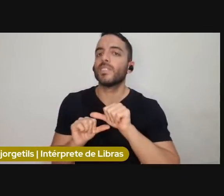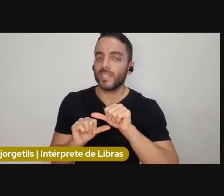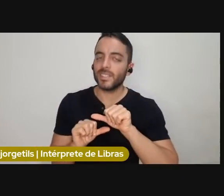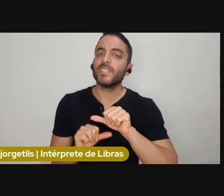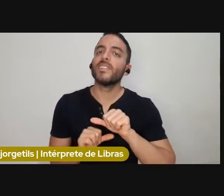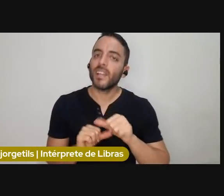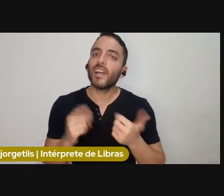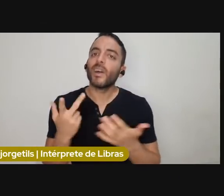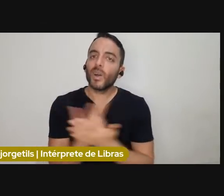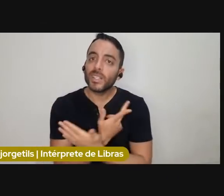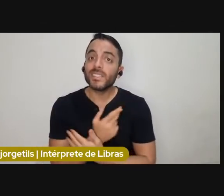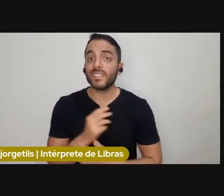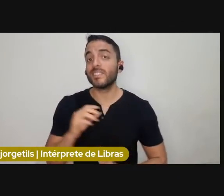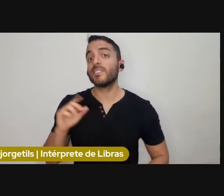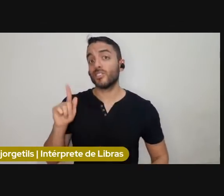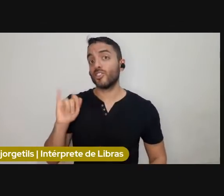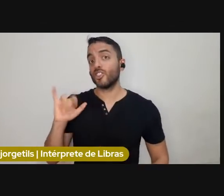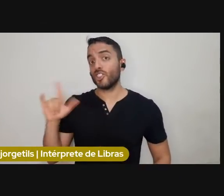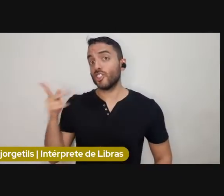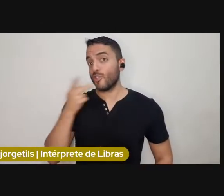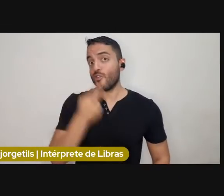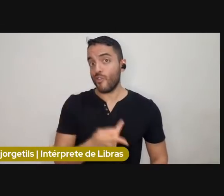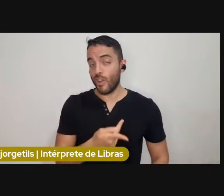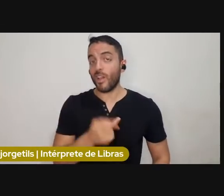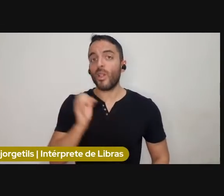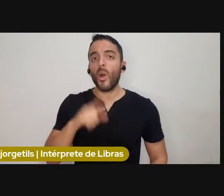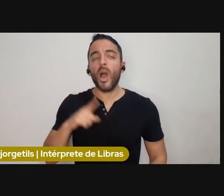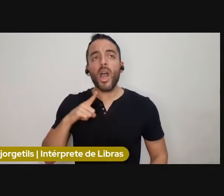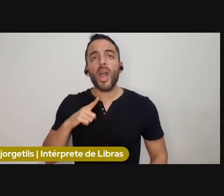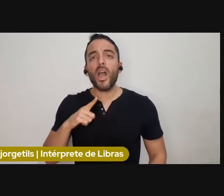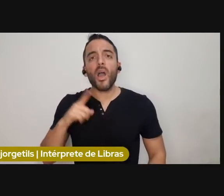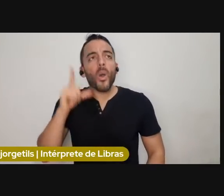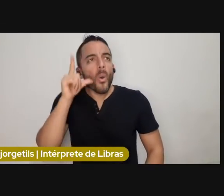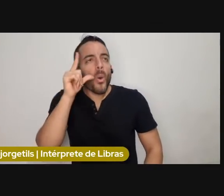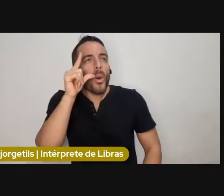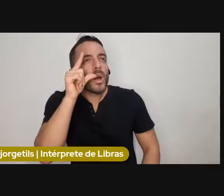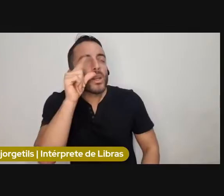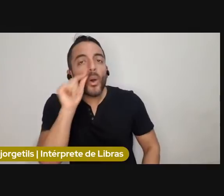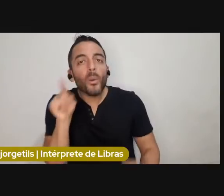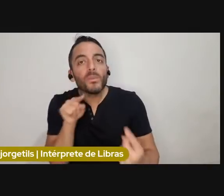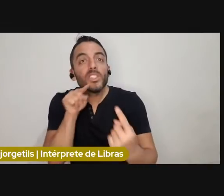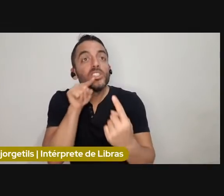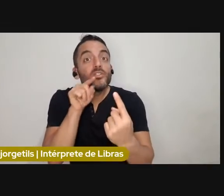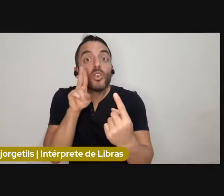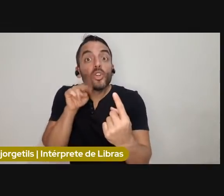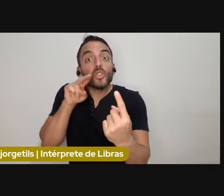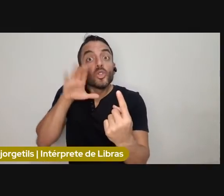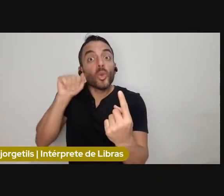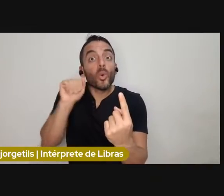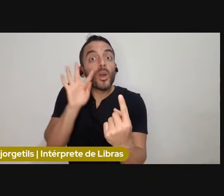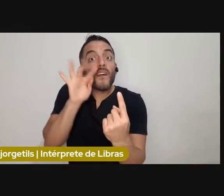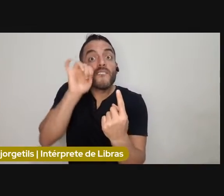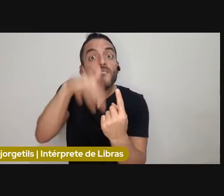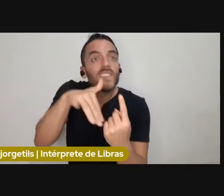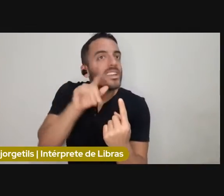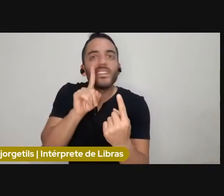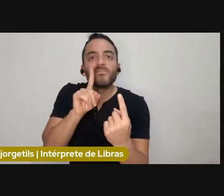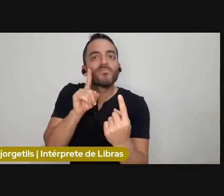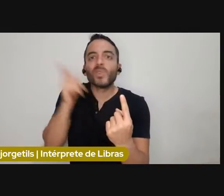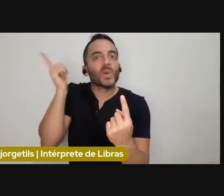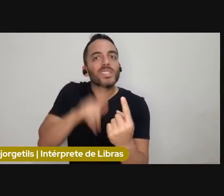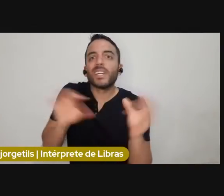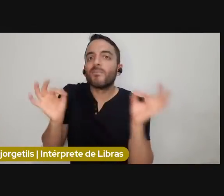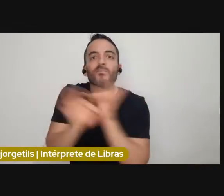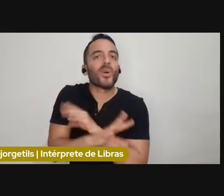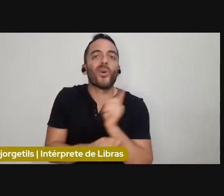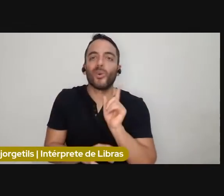que o Gilberto Gil falou, o horizonte que nunca é atingido, como se fosse, né, o horizonte de um buraco negro. Será que a luz vai chegar